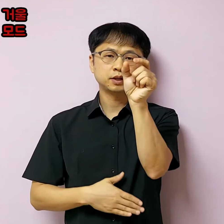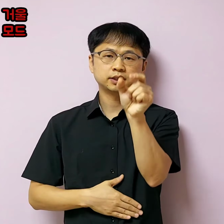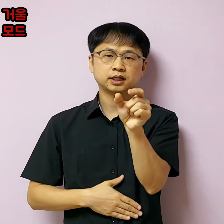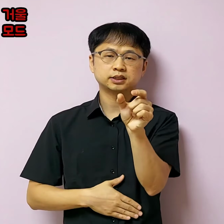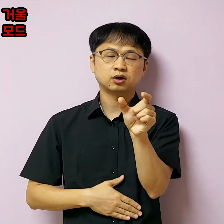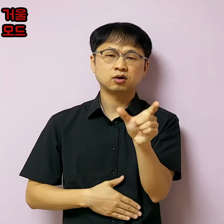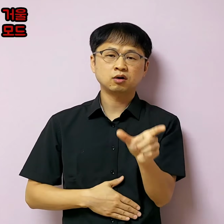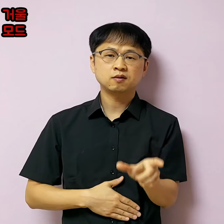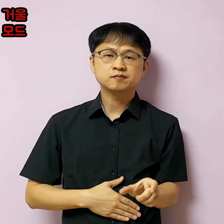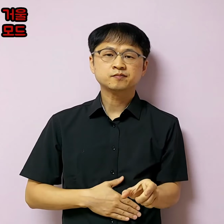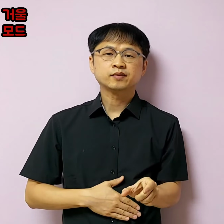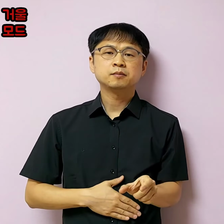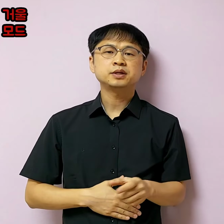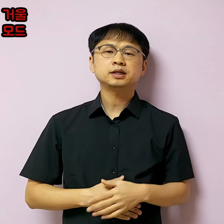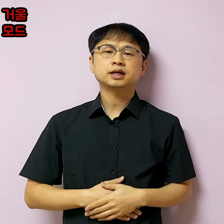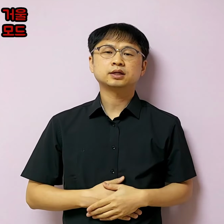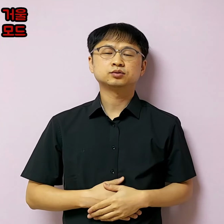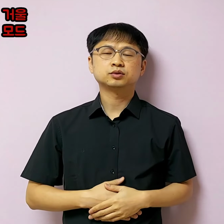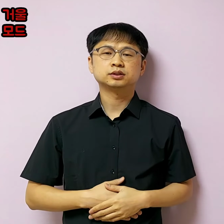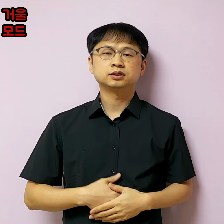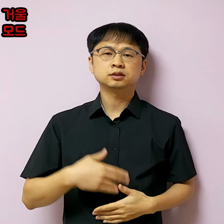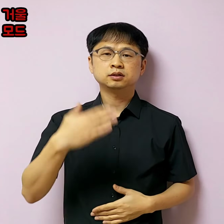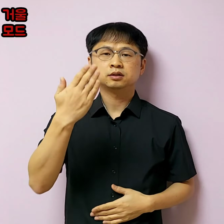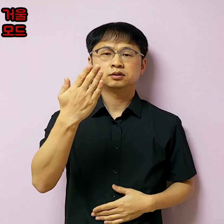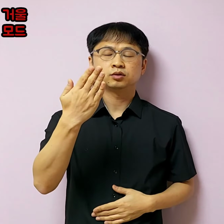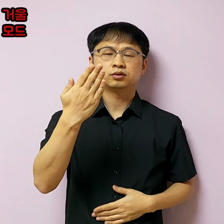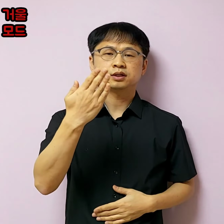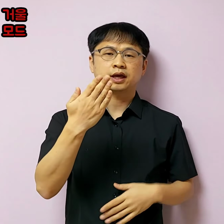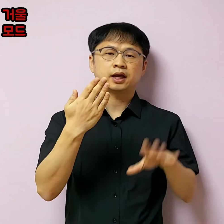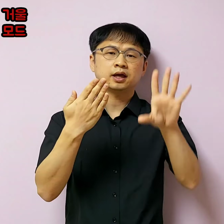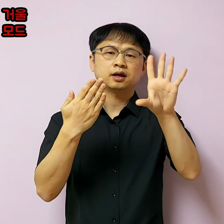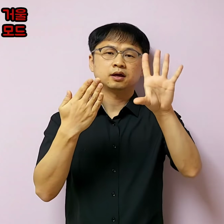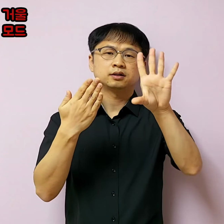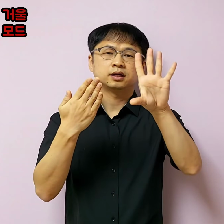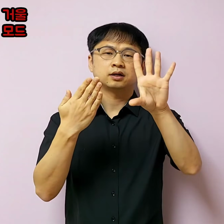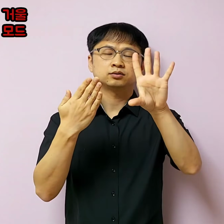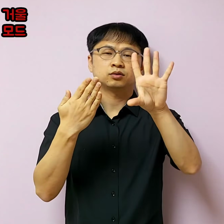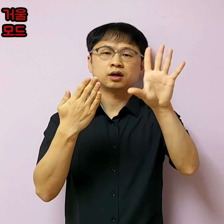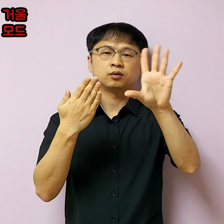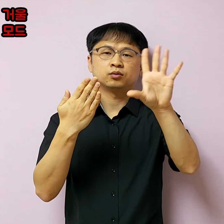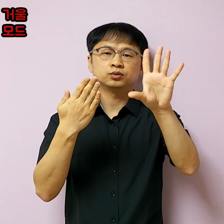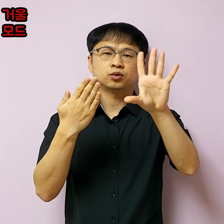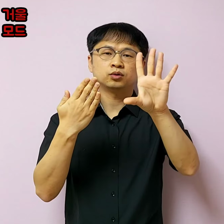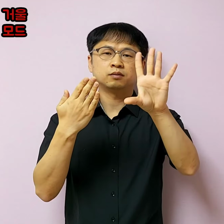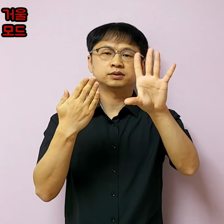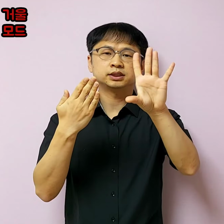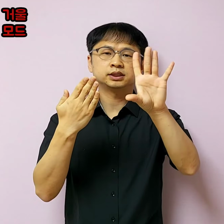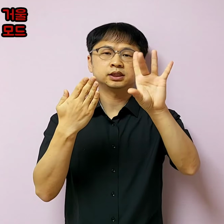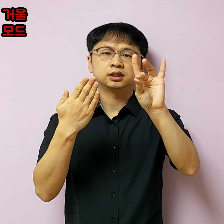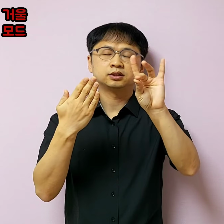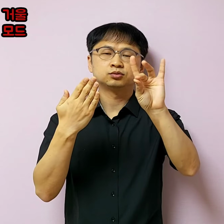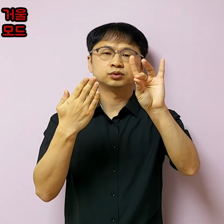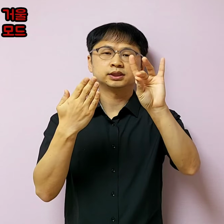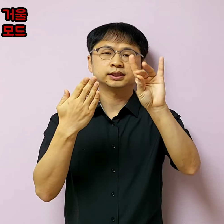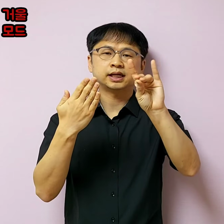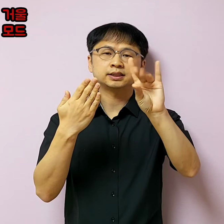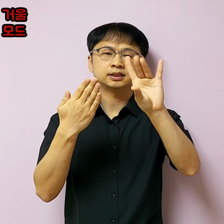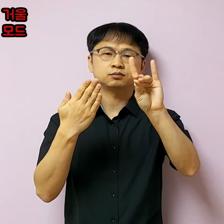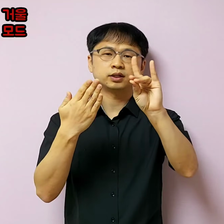유리병이 되겠죠. 핑계라는 수어는 손등에 오른손 엄지, 중지, 약지를